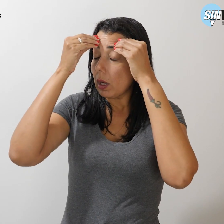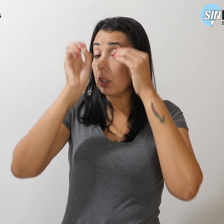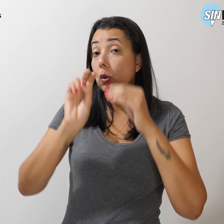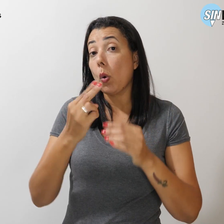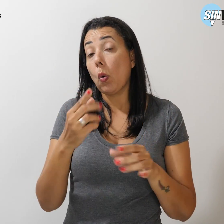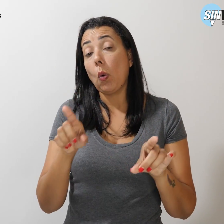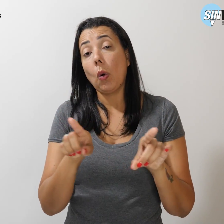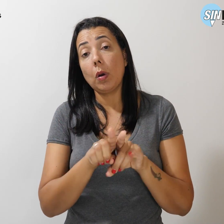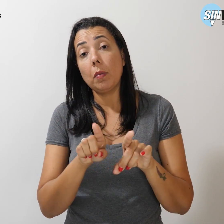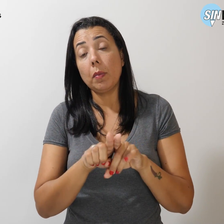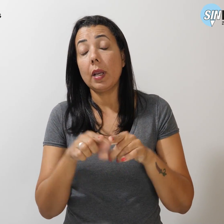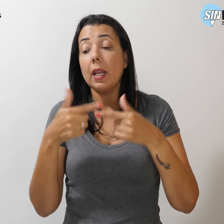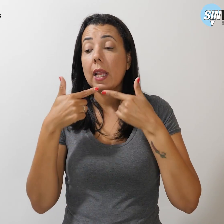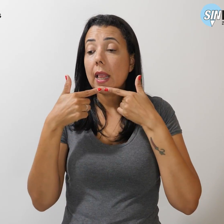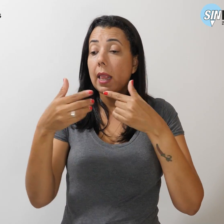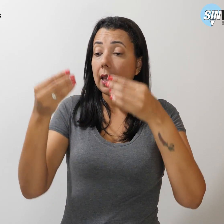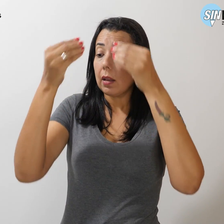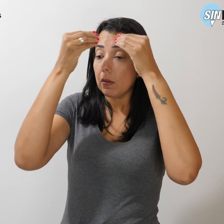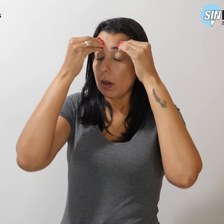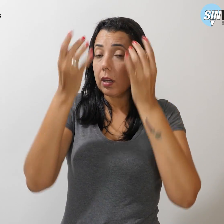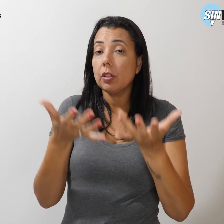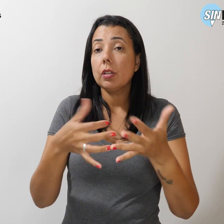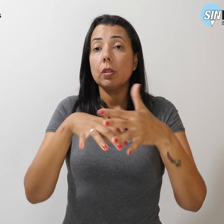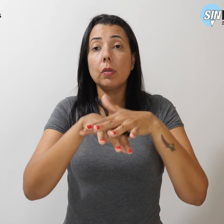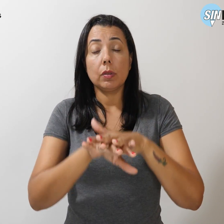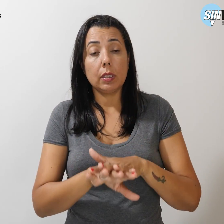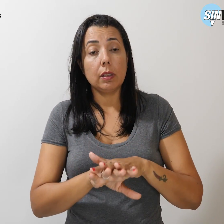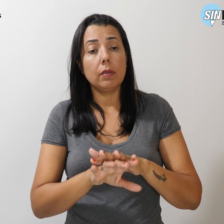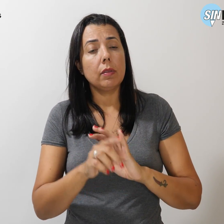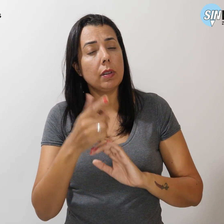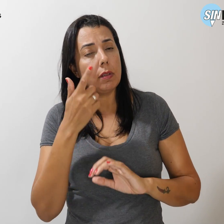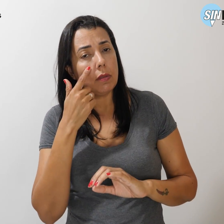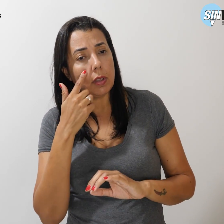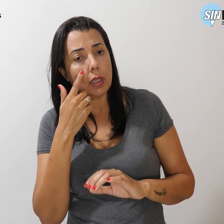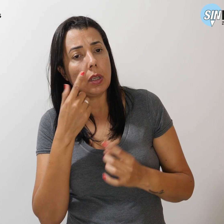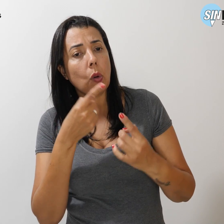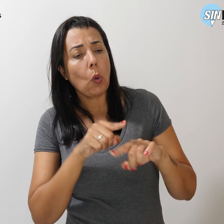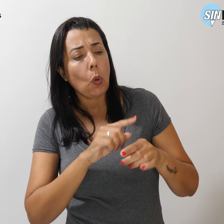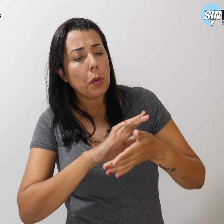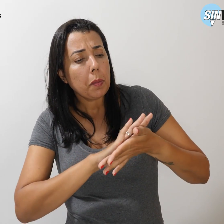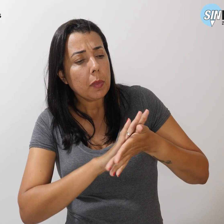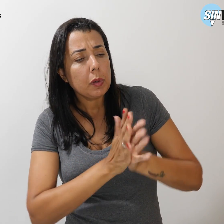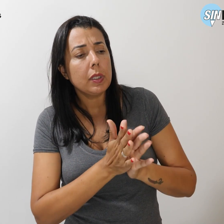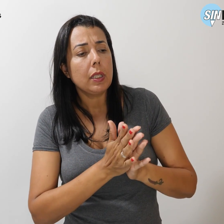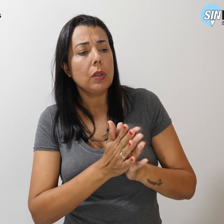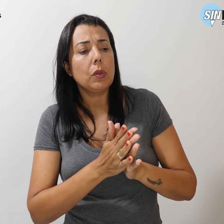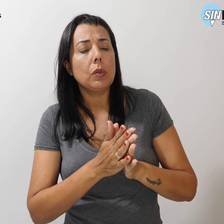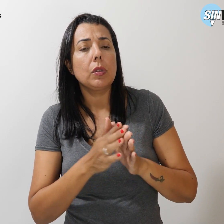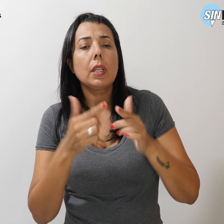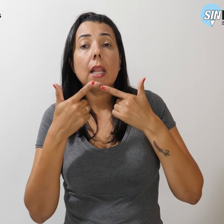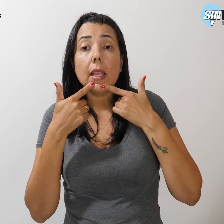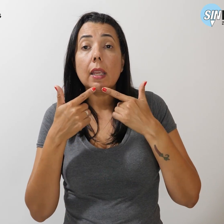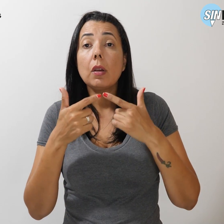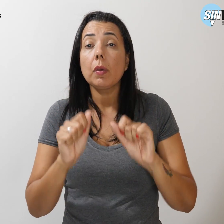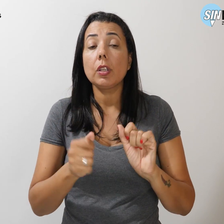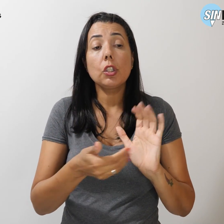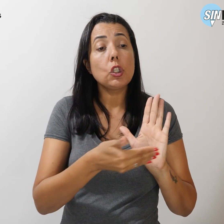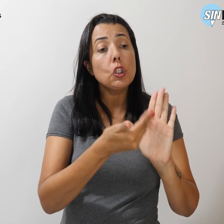ainda linguagem inclusiva, visa combater preconceitos linguísticos, retirando